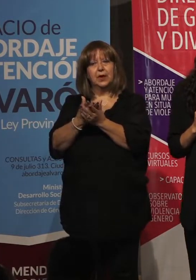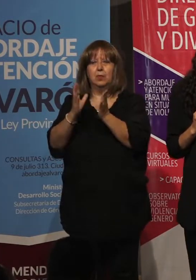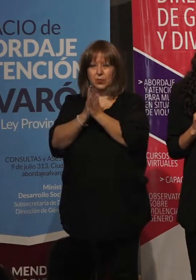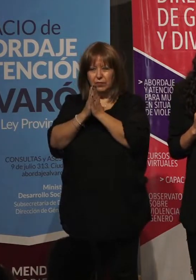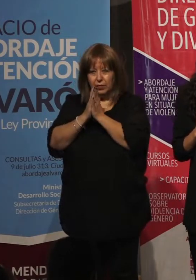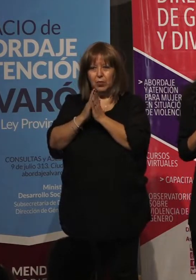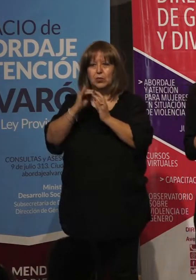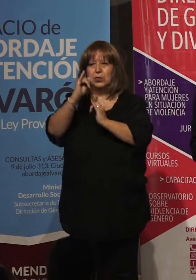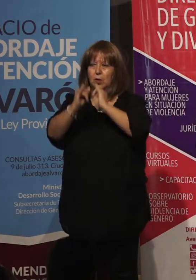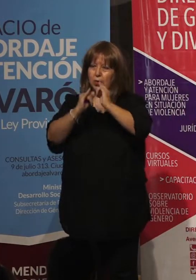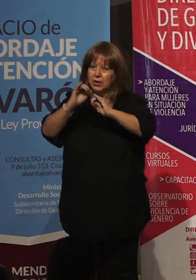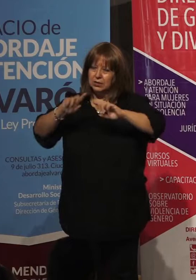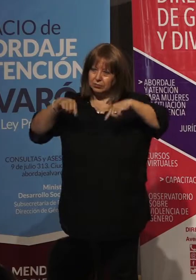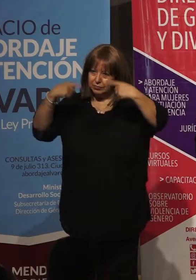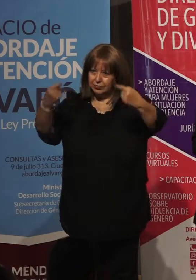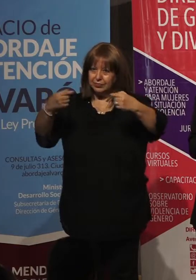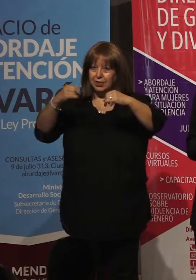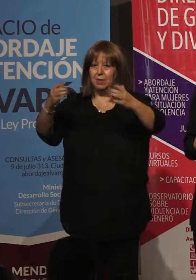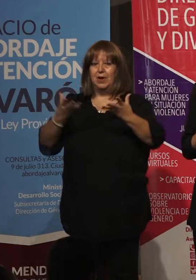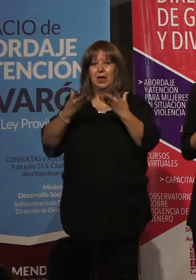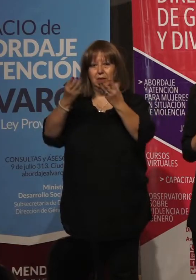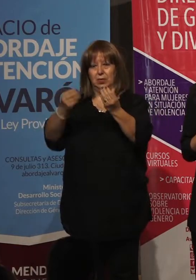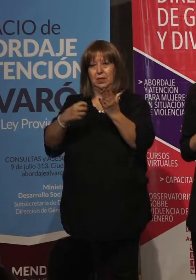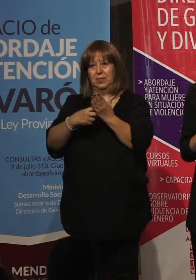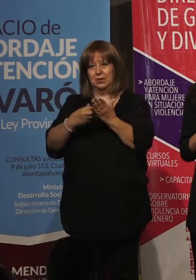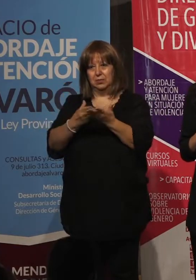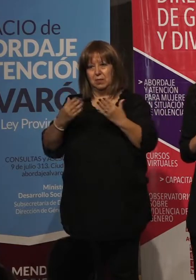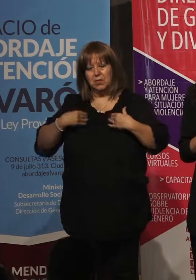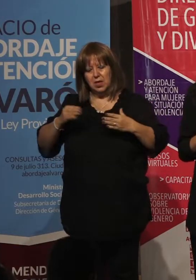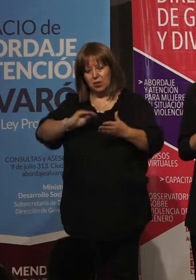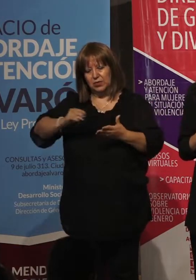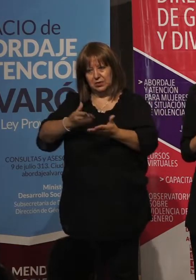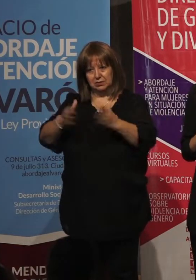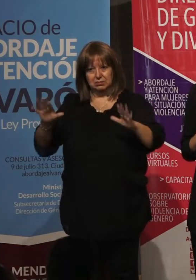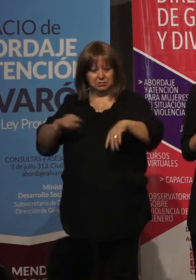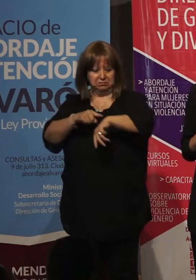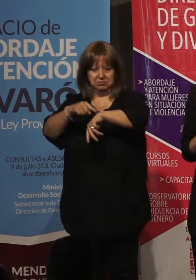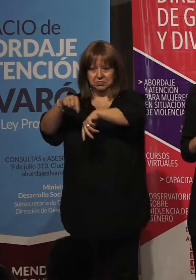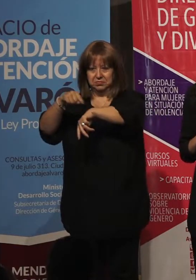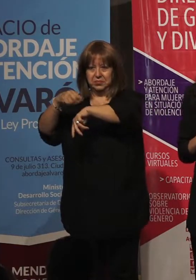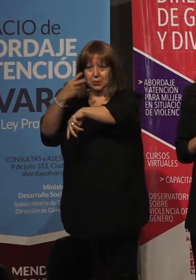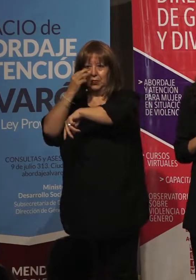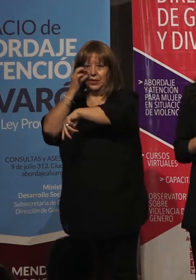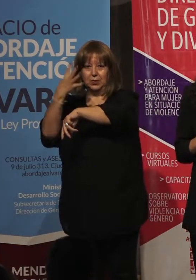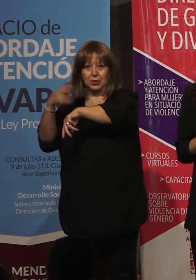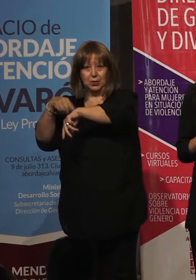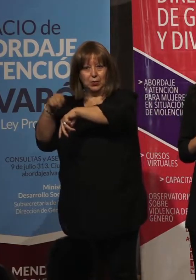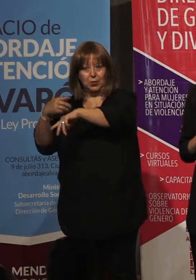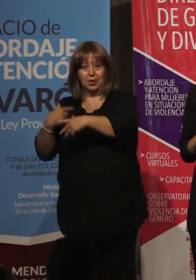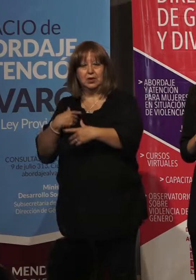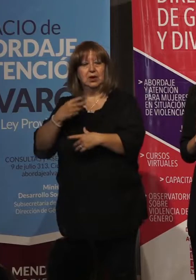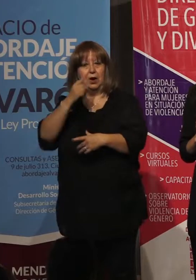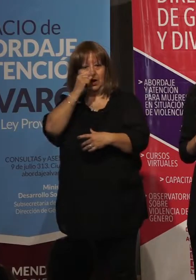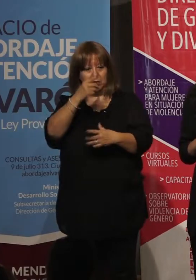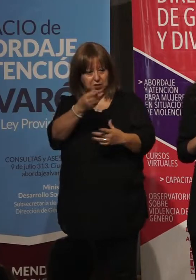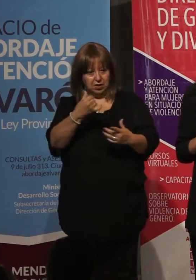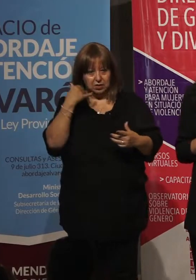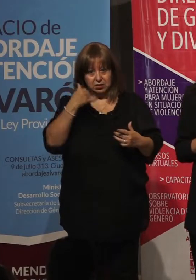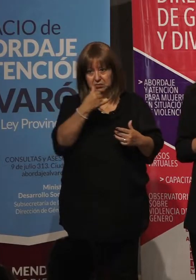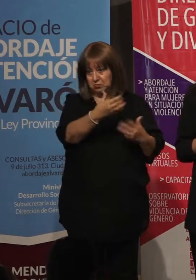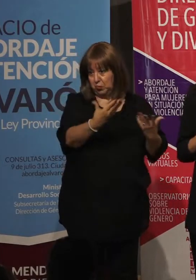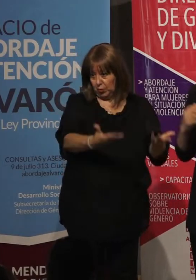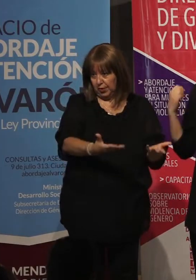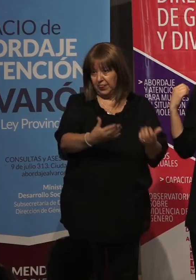transmitamos esto, que el Ministerio Público está para ayudarnos. Mi oficina está abierta las 24 horas, Rosana les puede dar mi